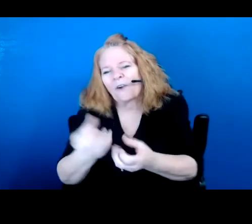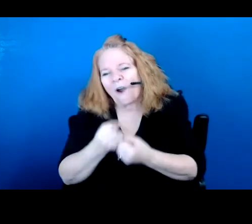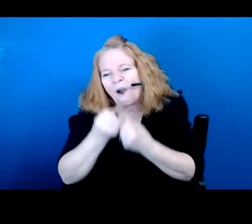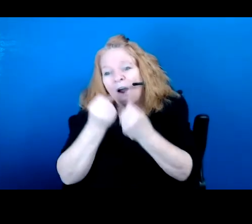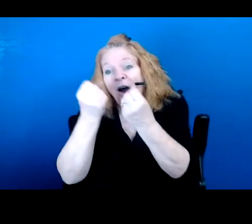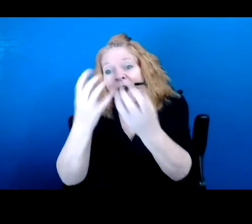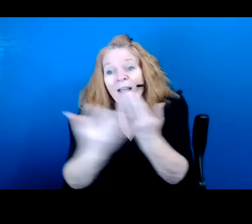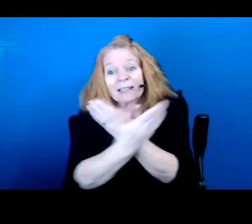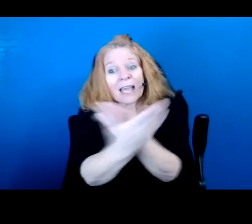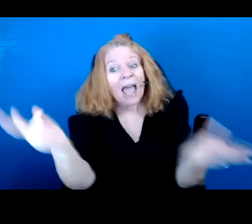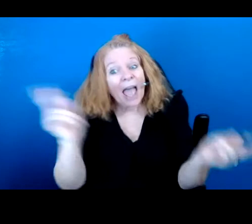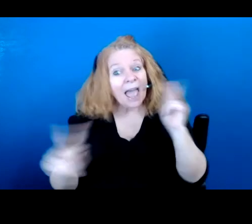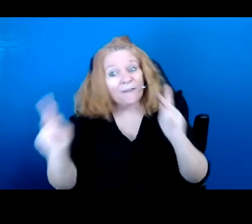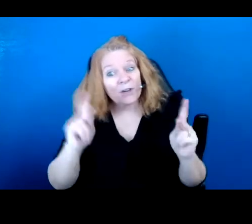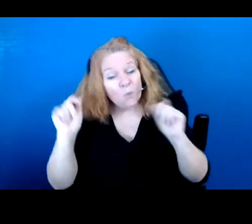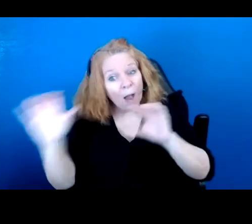corazón